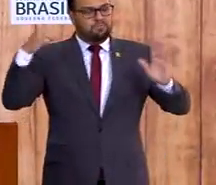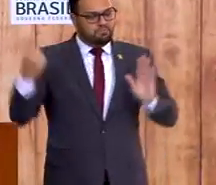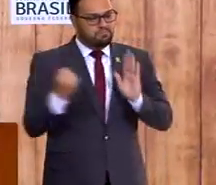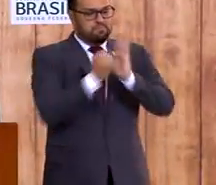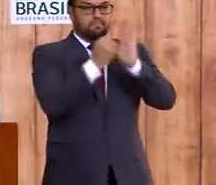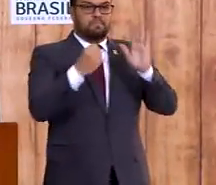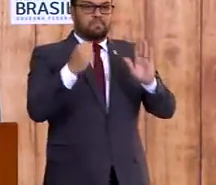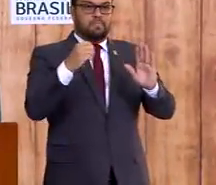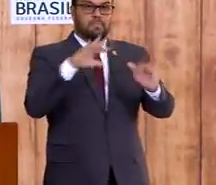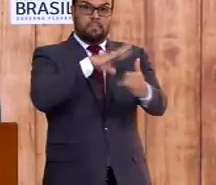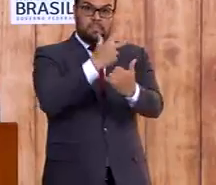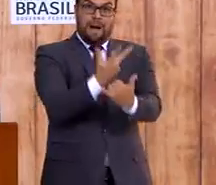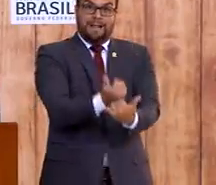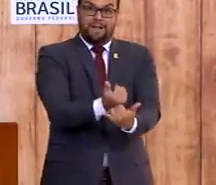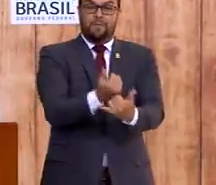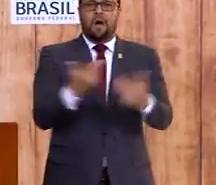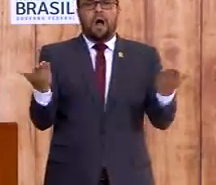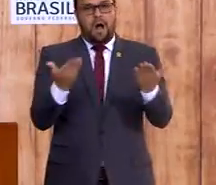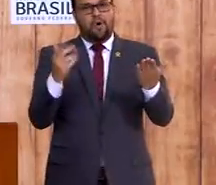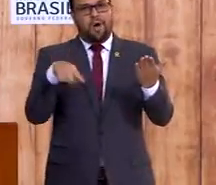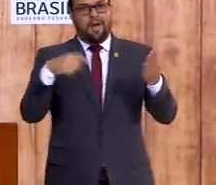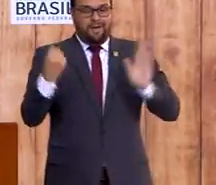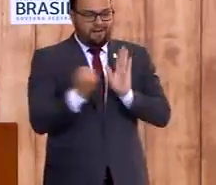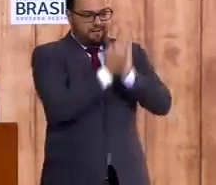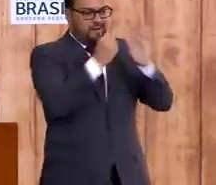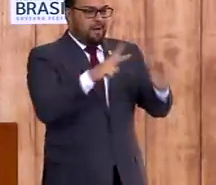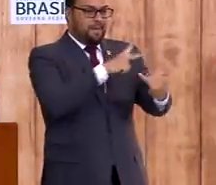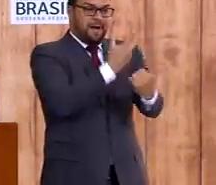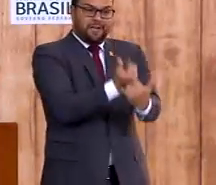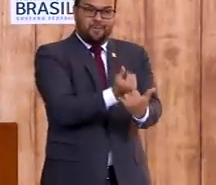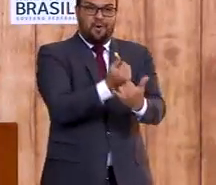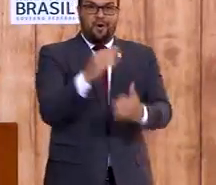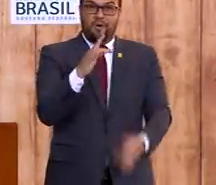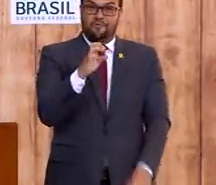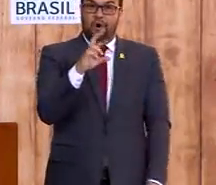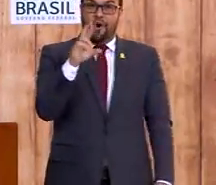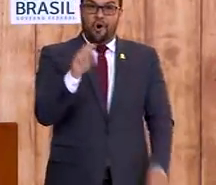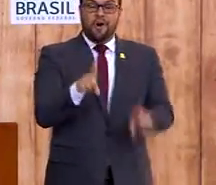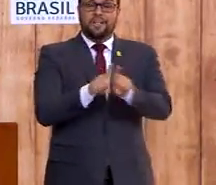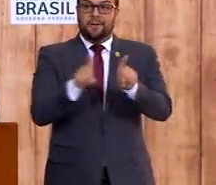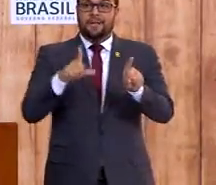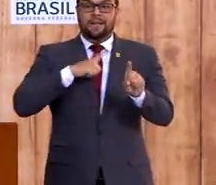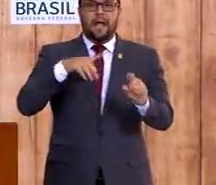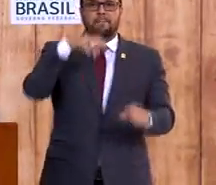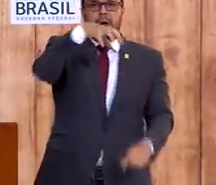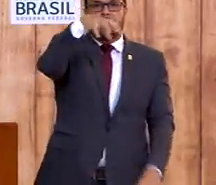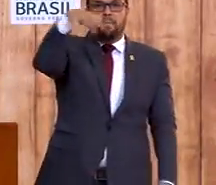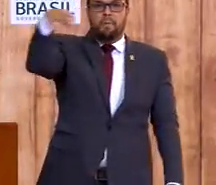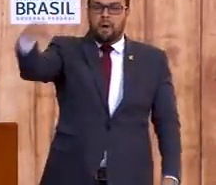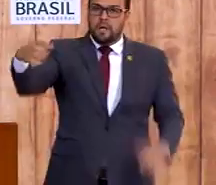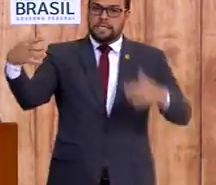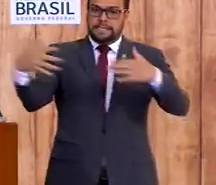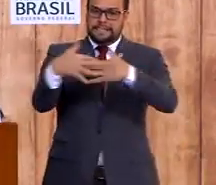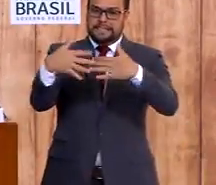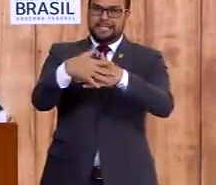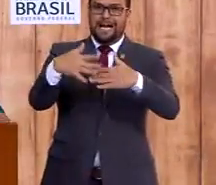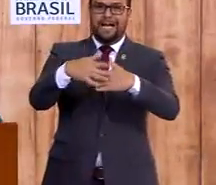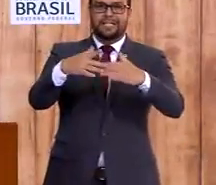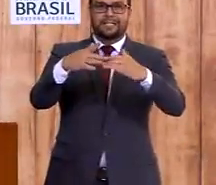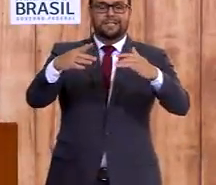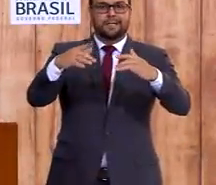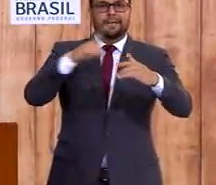registrados como agora é o forró mais de 84 bens localizados em conjuntos urbanos tombados